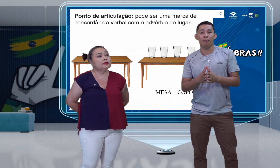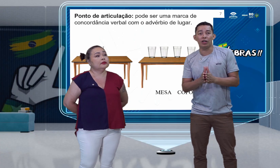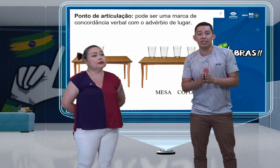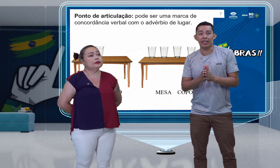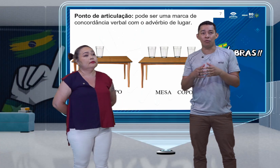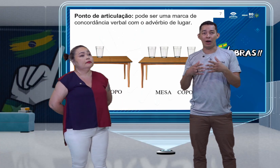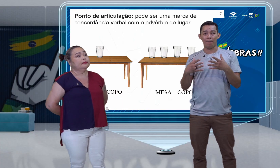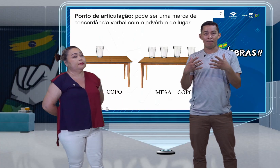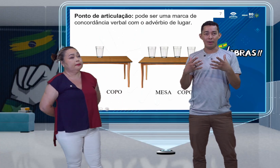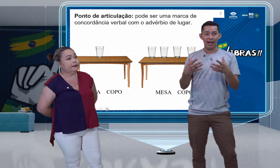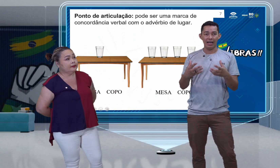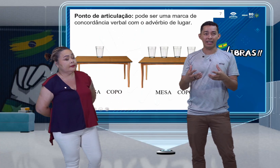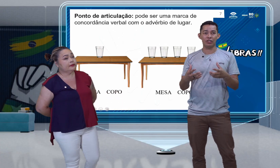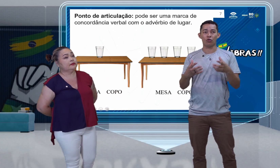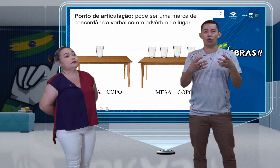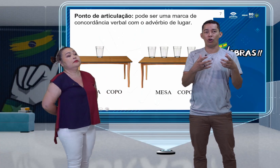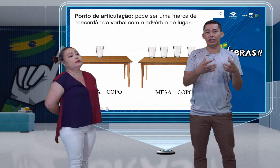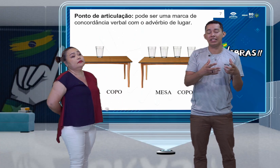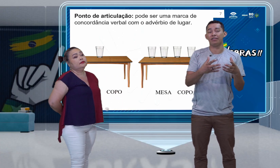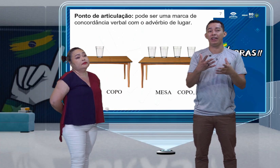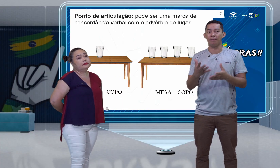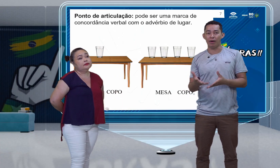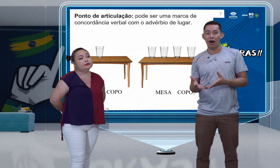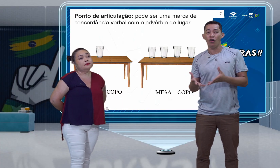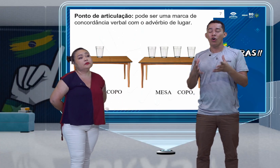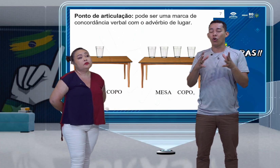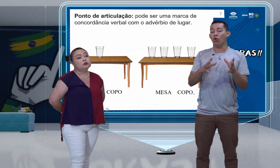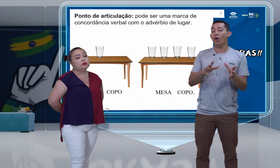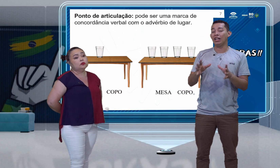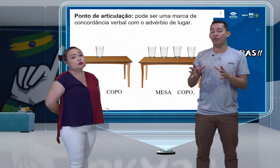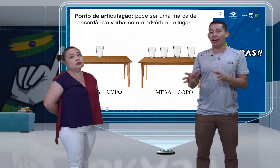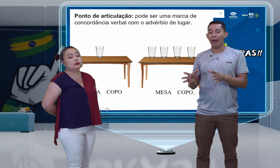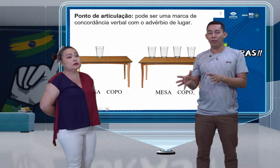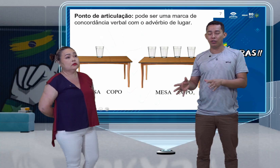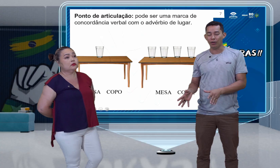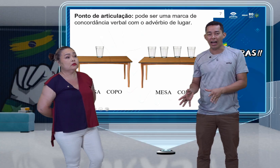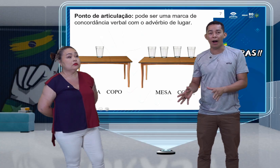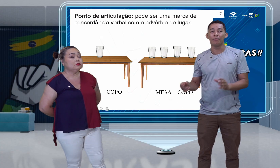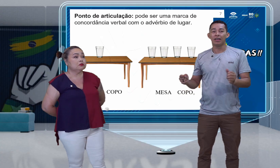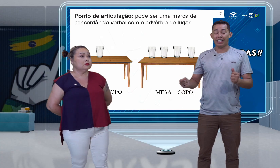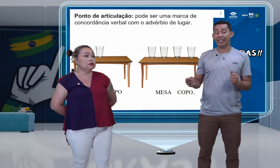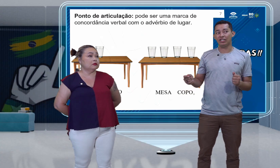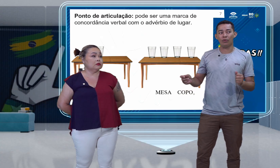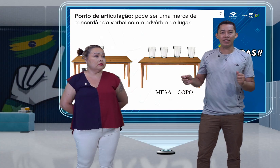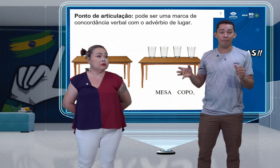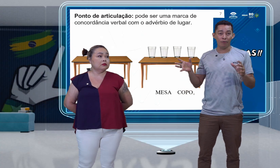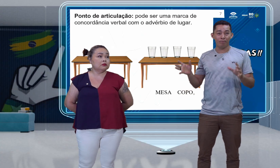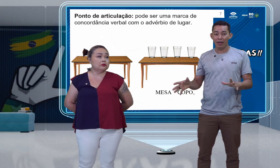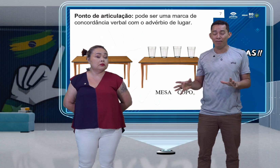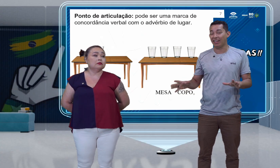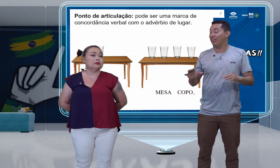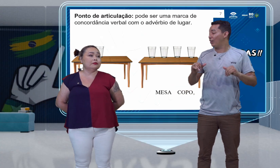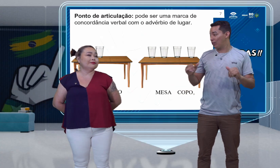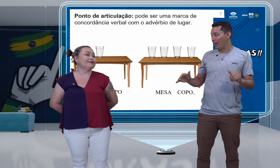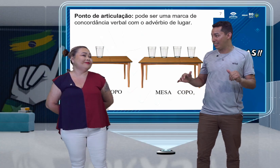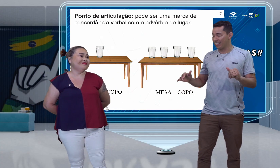pode ser uma marca de concordância verbal com o advérbio de lugar. E aqui a gente tem um exemplo bem bacana, eu adoro esse